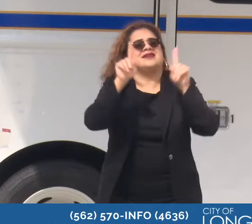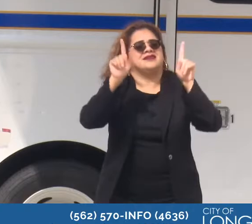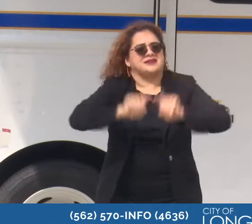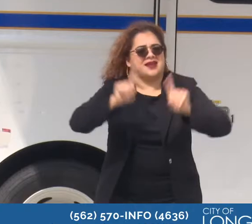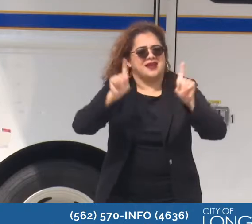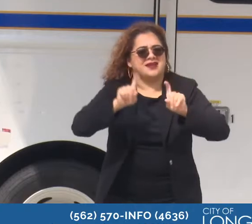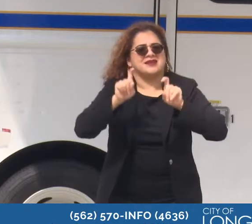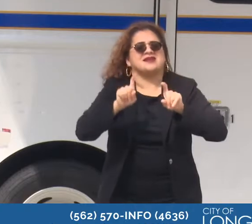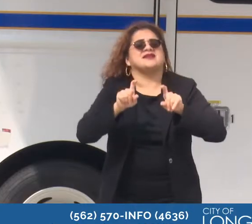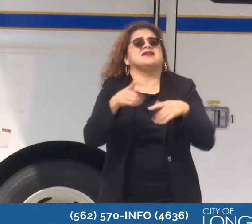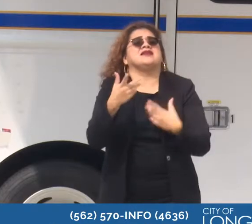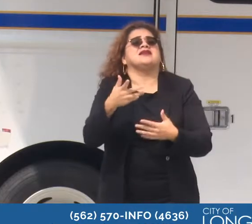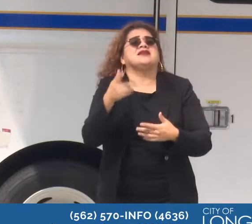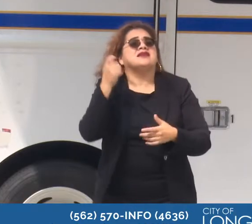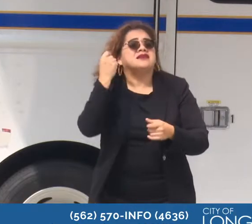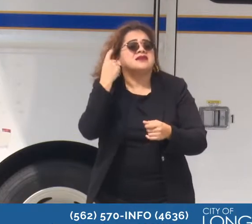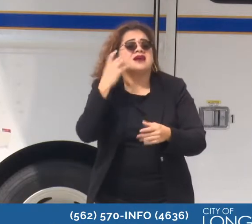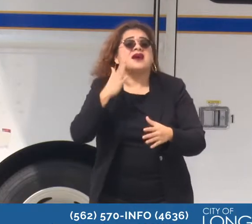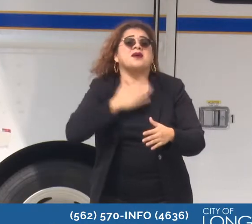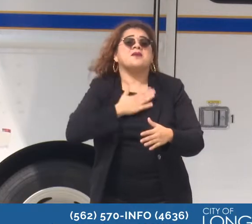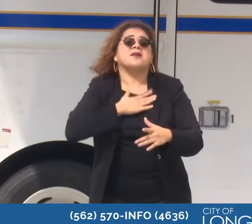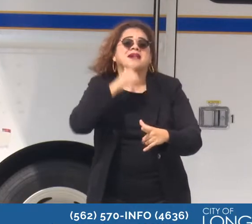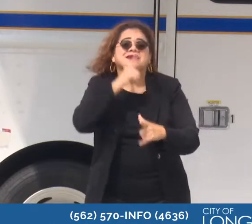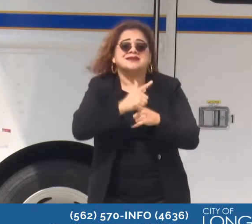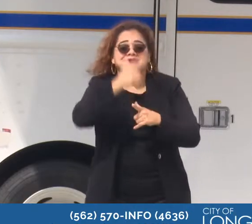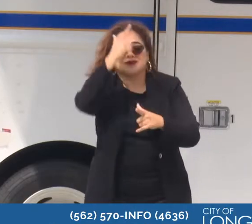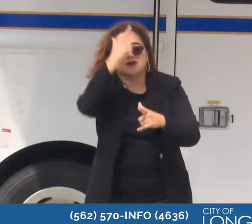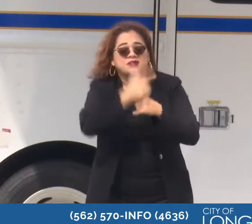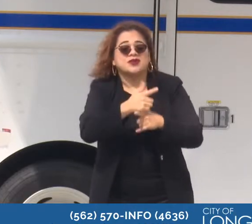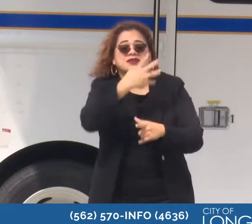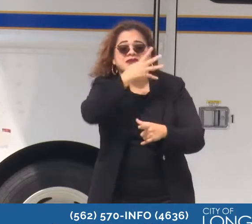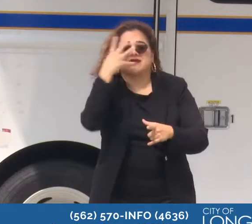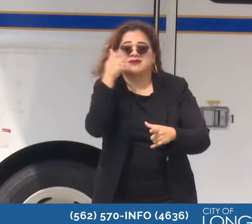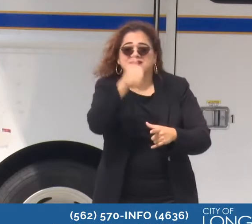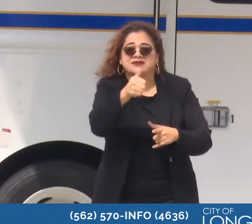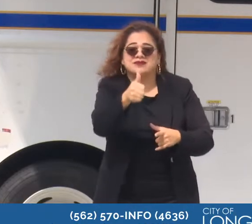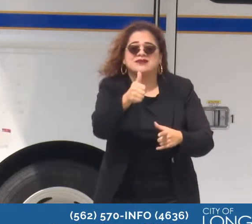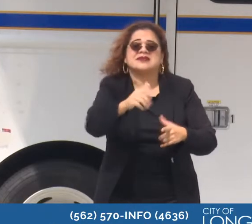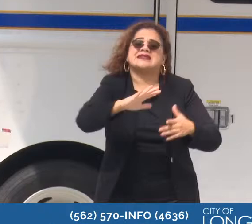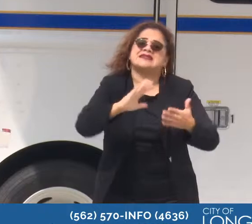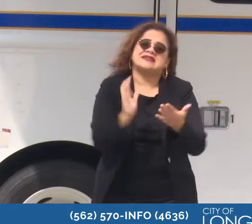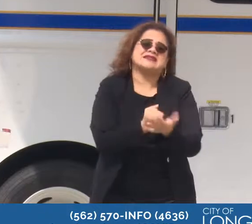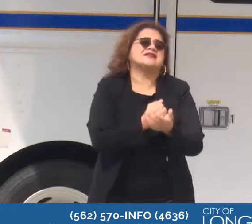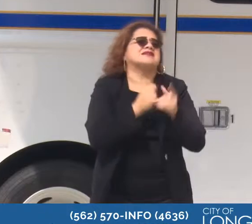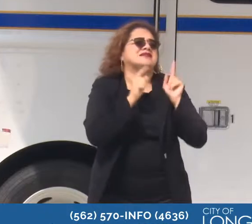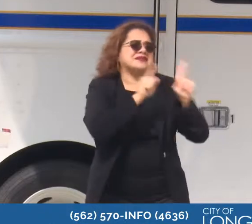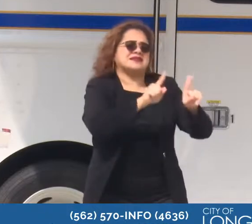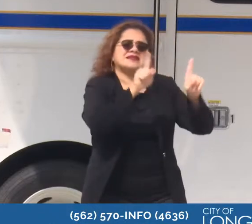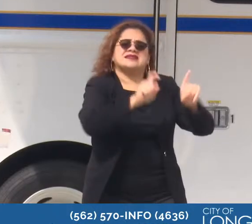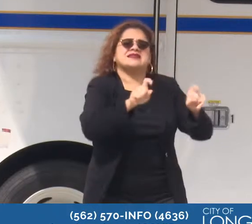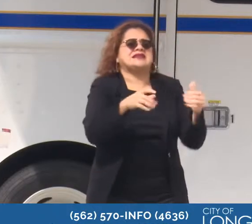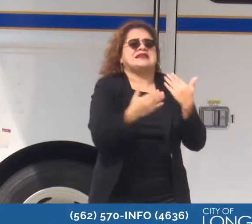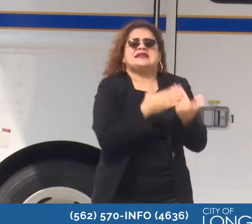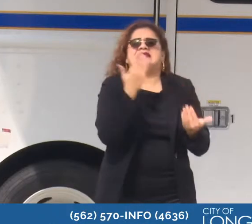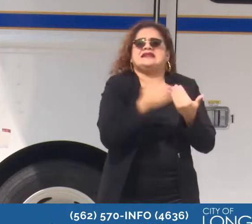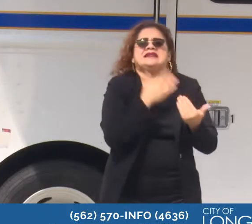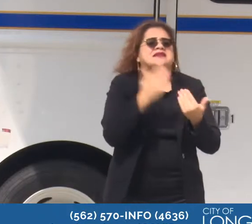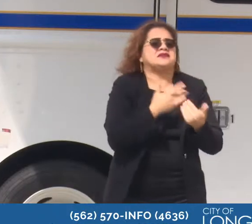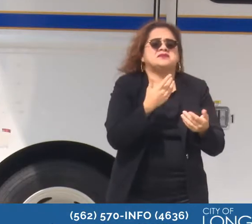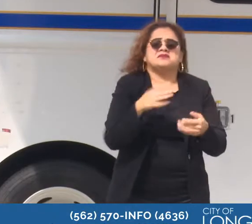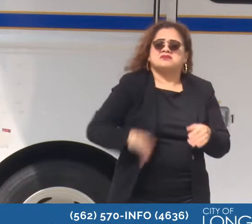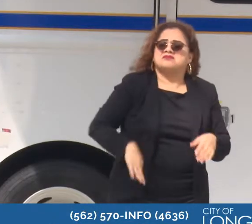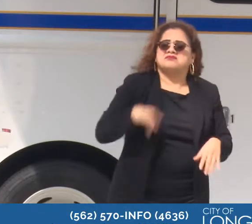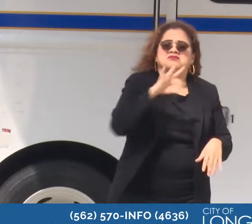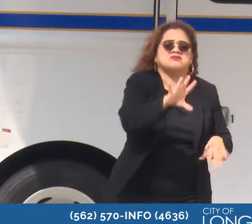mis hermanos inmigrantes, a mis hermanas inmigrantes es agarren esta prueba. Es fácil, es gratis,